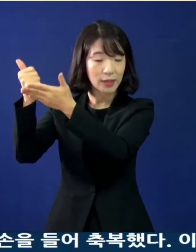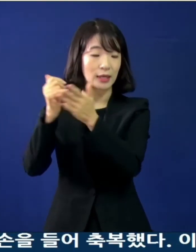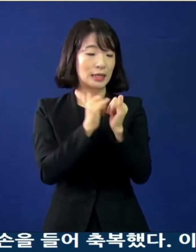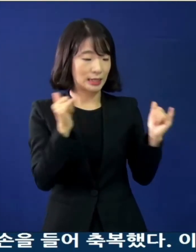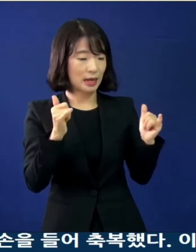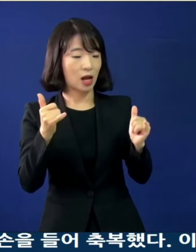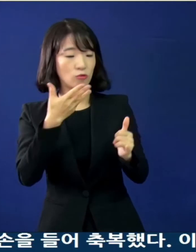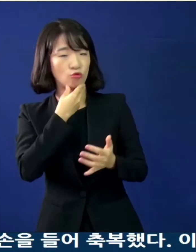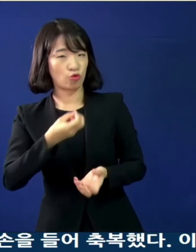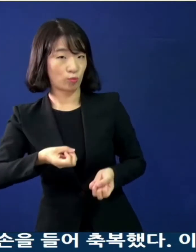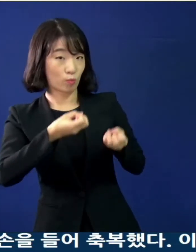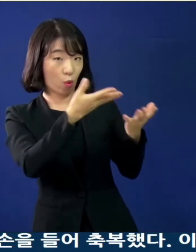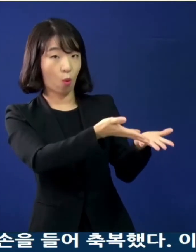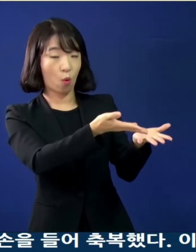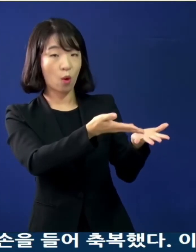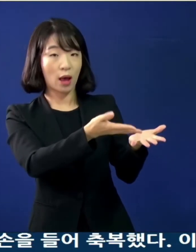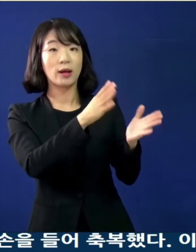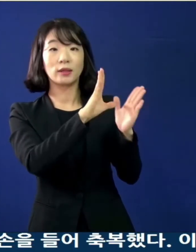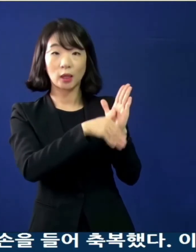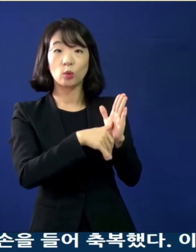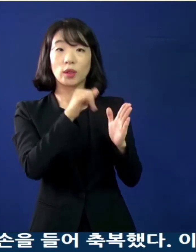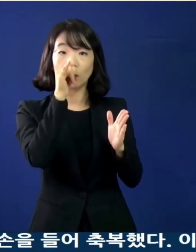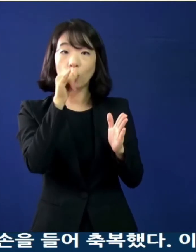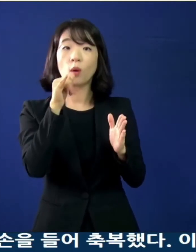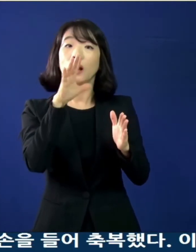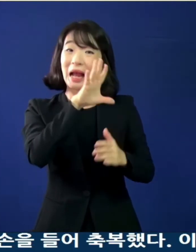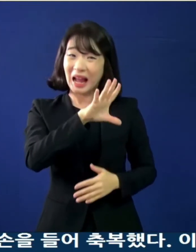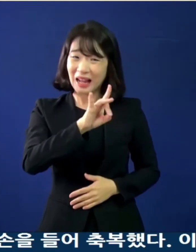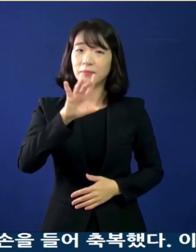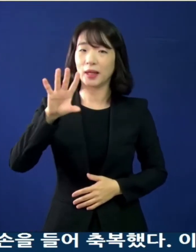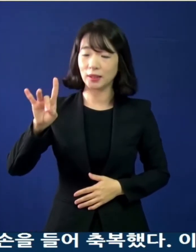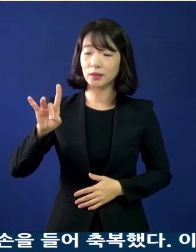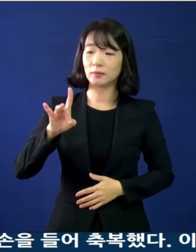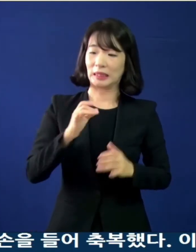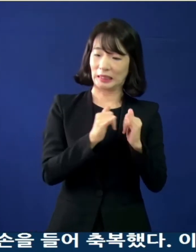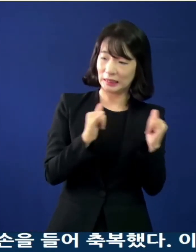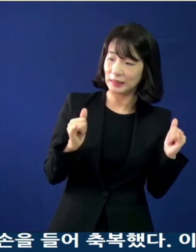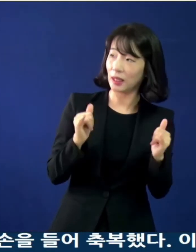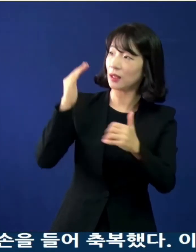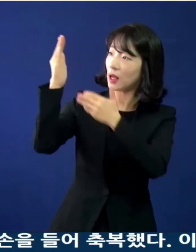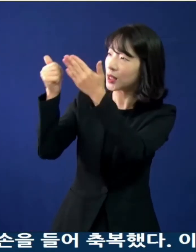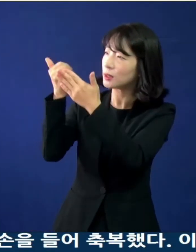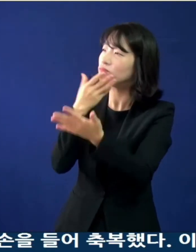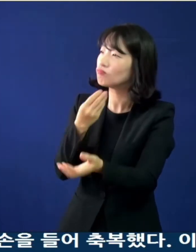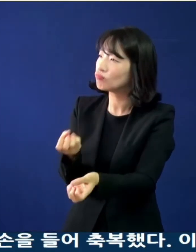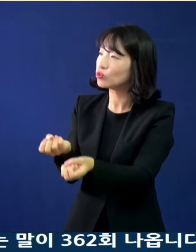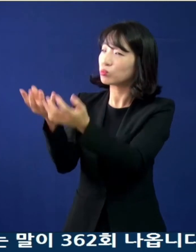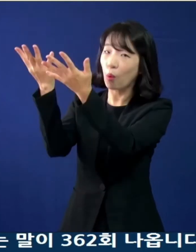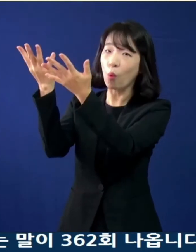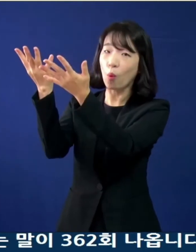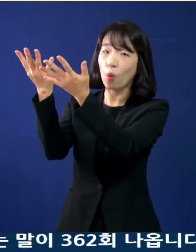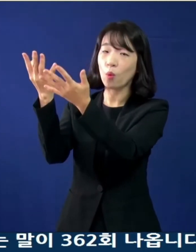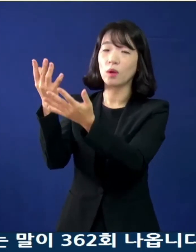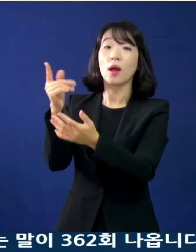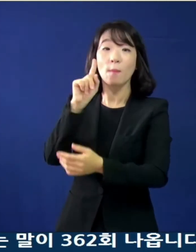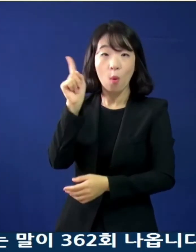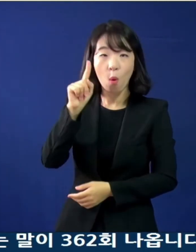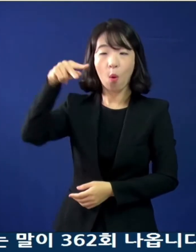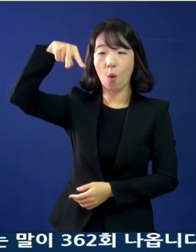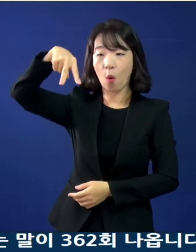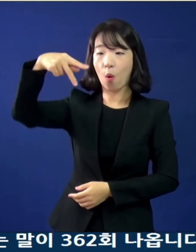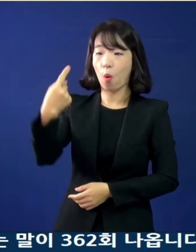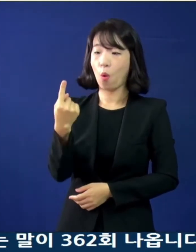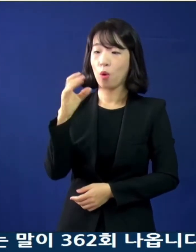쓰이고 또 가끔 인간이 하나님을 축복도 합니다. 인간이 하나님의 축복하는 걸 뭐라 그러냐면 송축이라 보시면 됩니다.